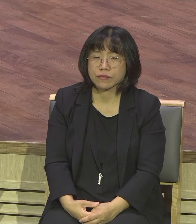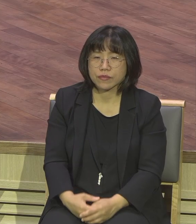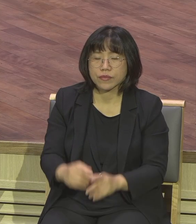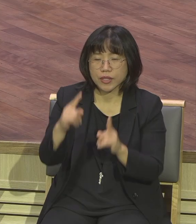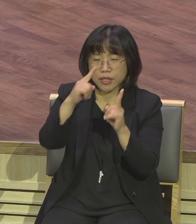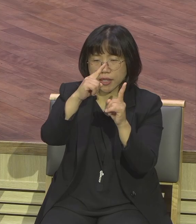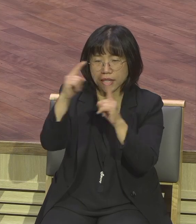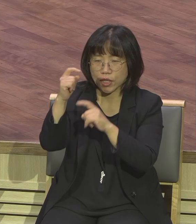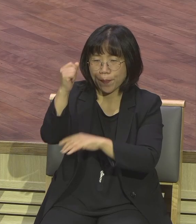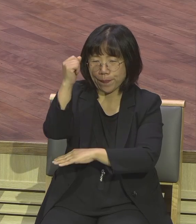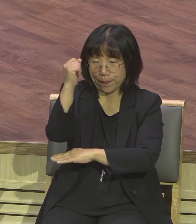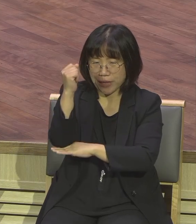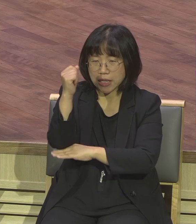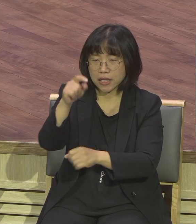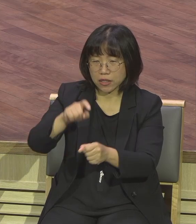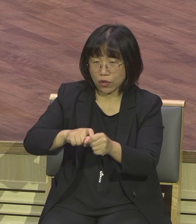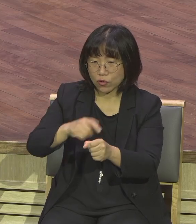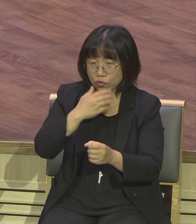기념비적 축복.